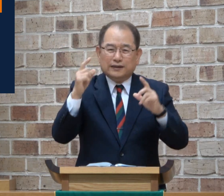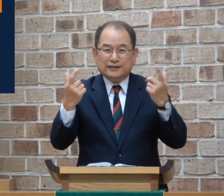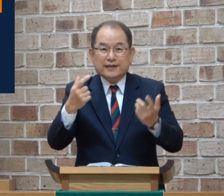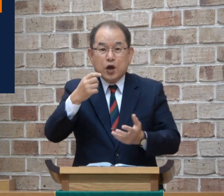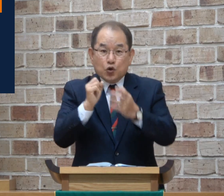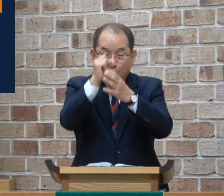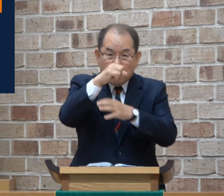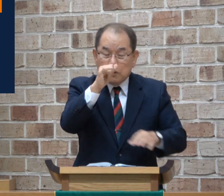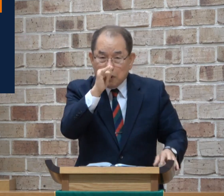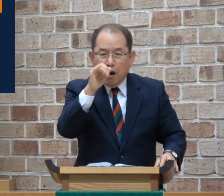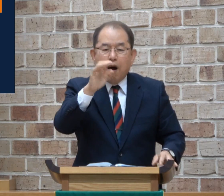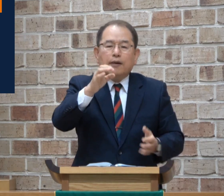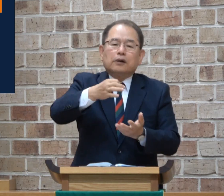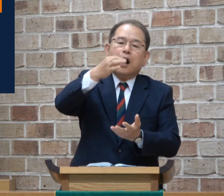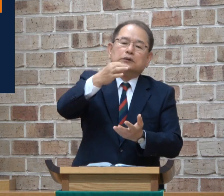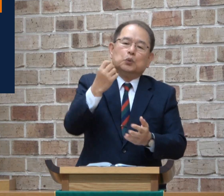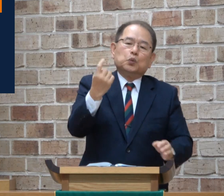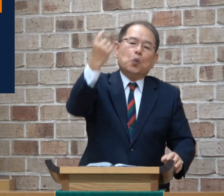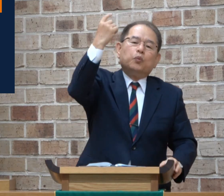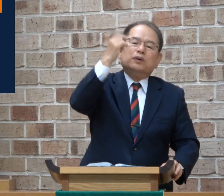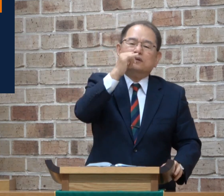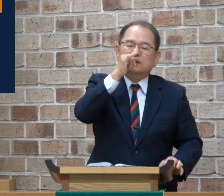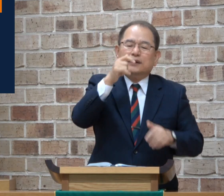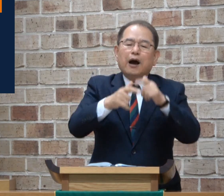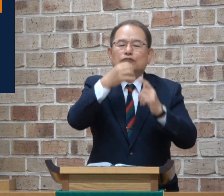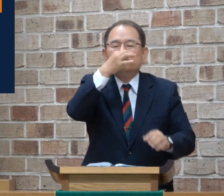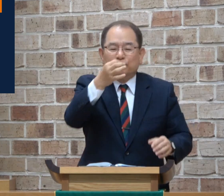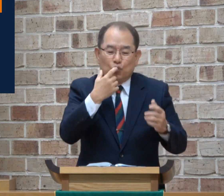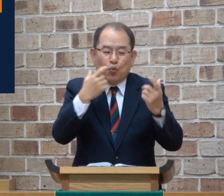없습니다. 열매를 맺기 때문에 값어치가 큰 것입니다.